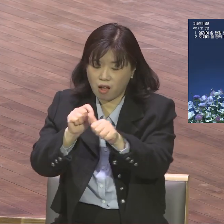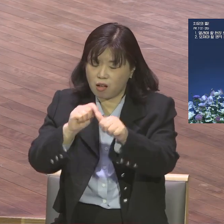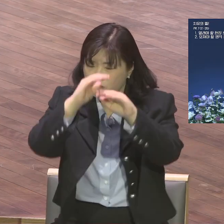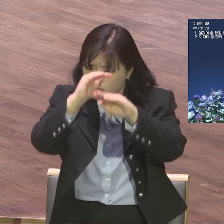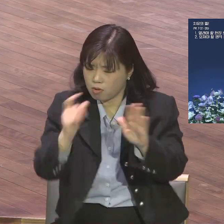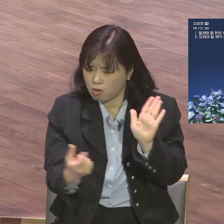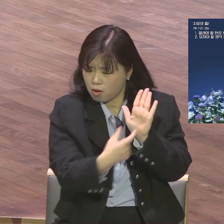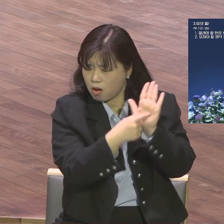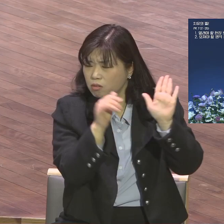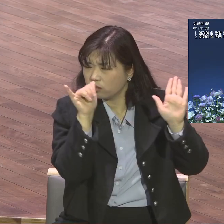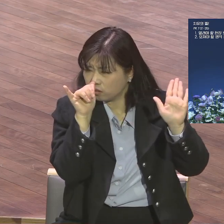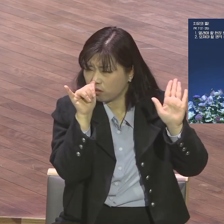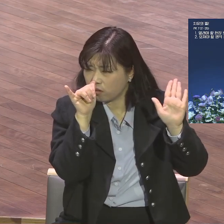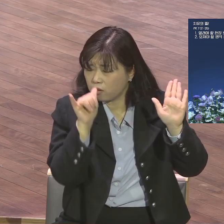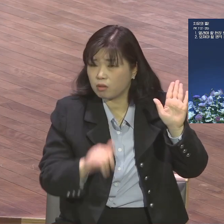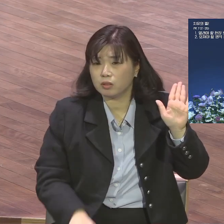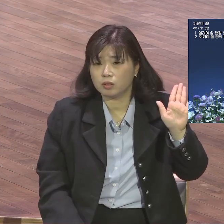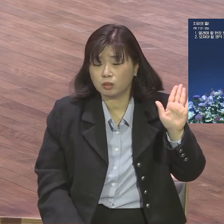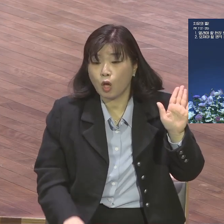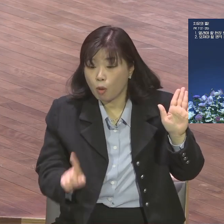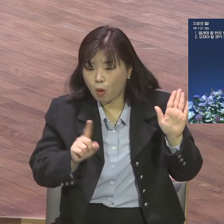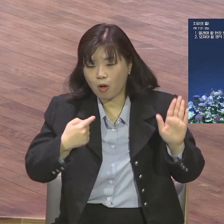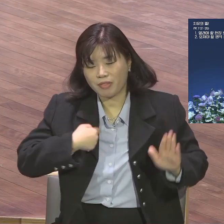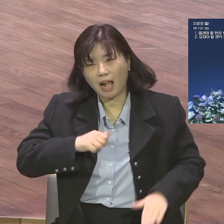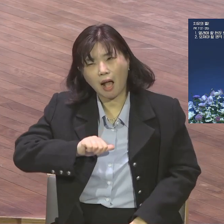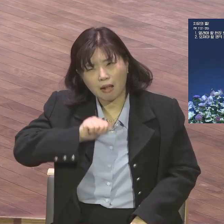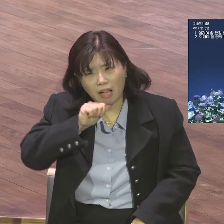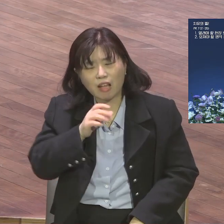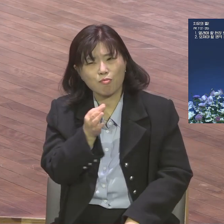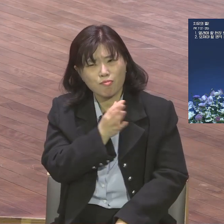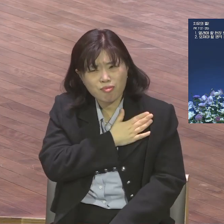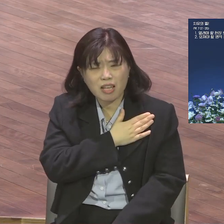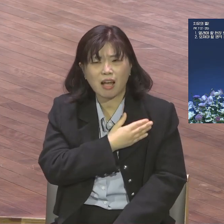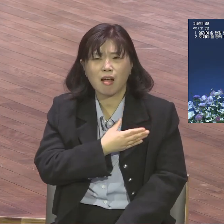상황이든 상관없이 너는 복음을 전파하라.